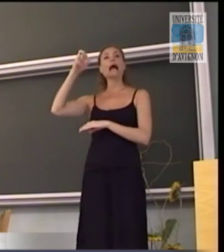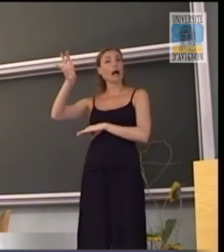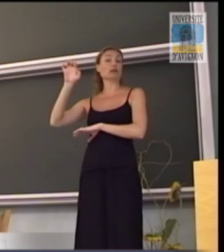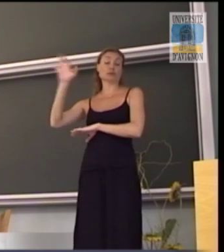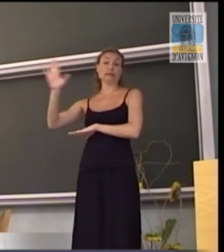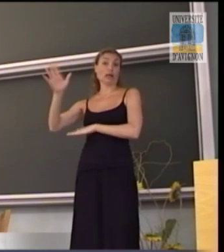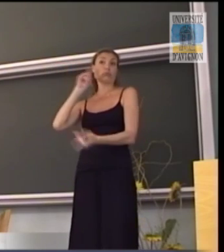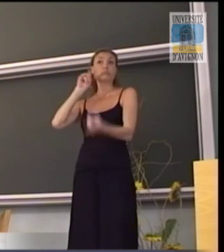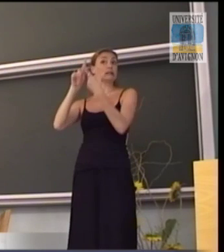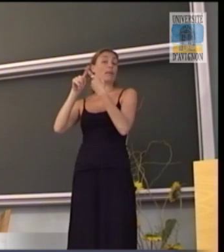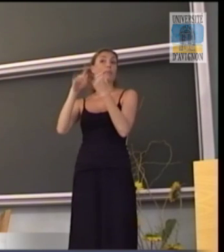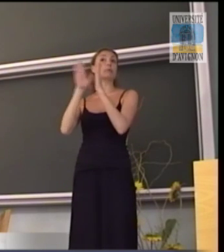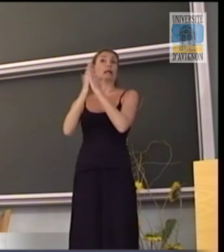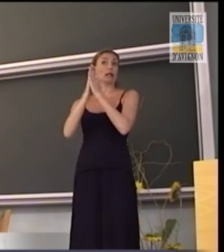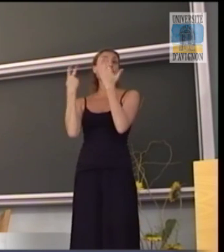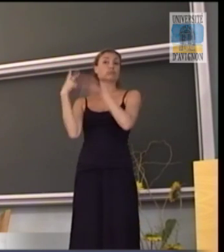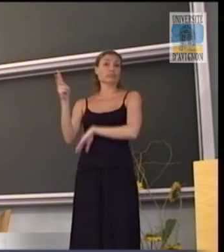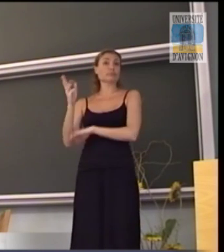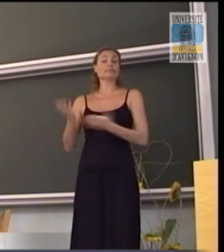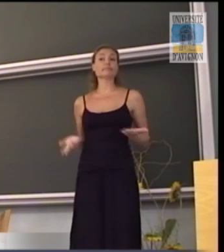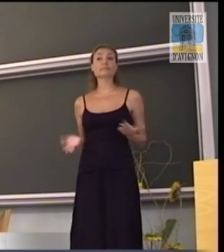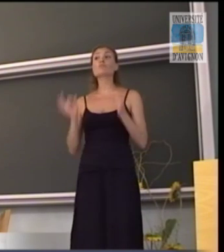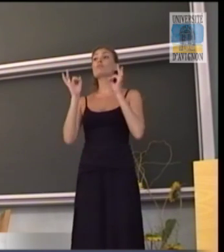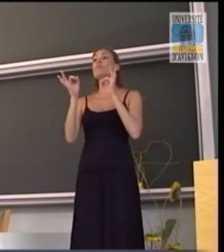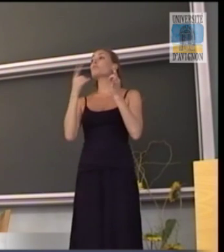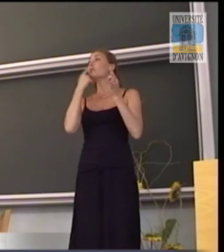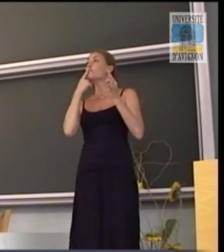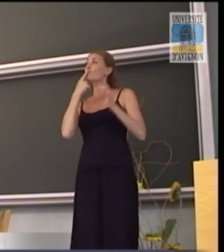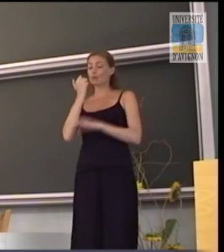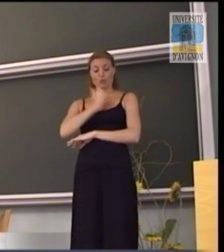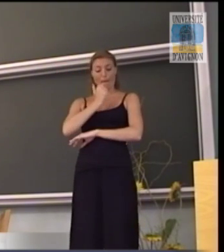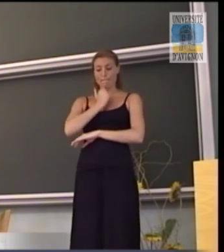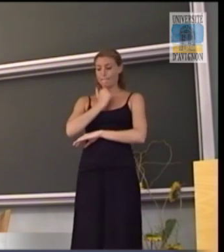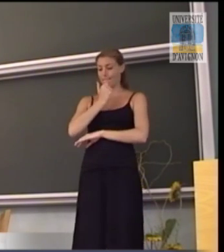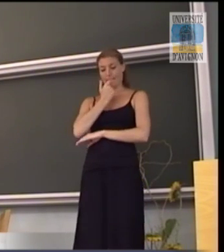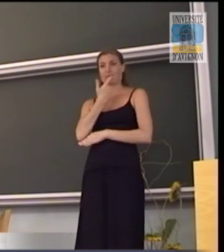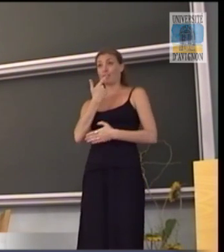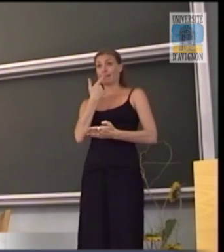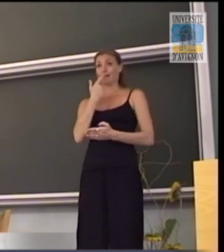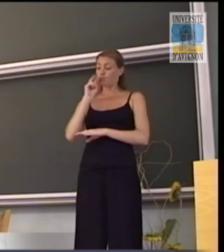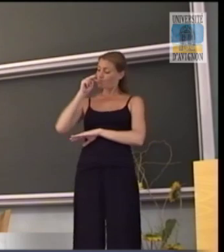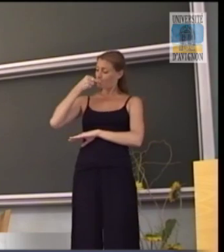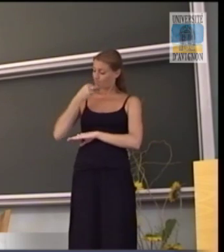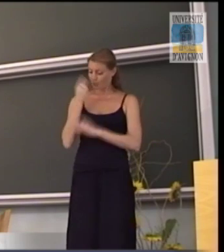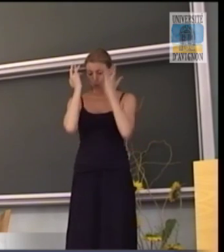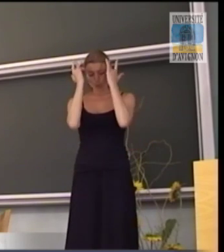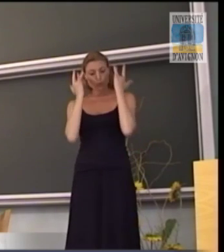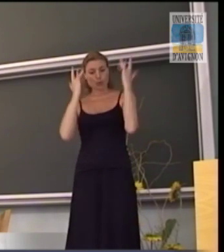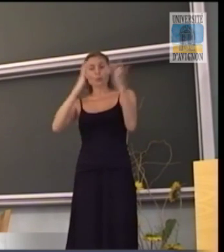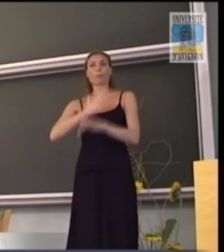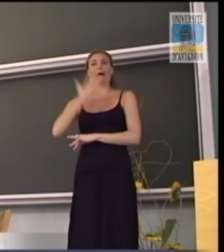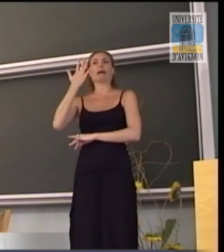jardin. Et que cultiver son jardin, c'est aller vers sa culture. Mais pour définir